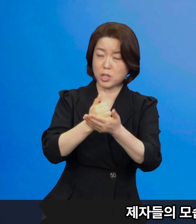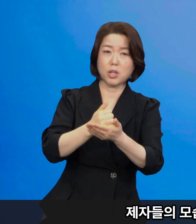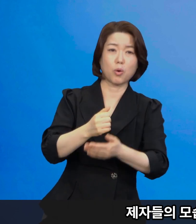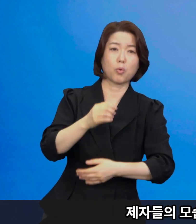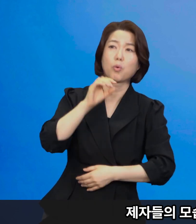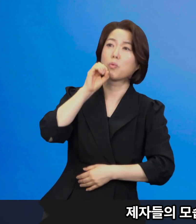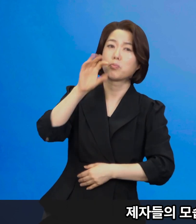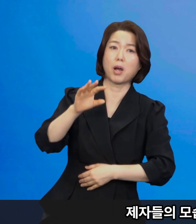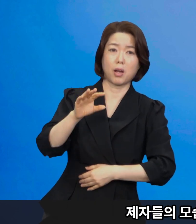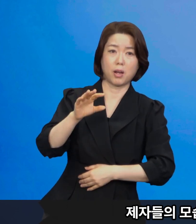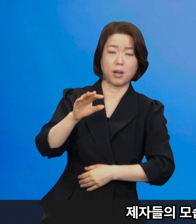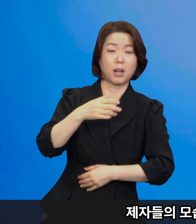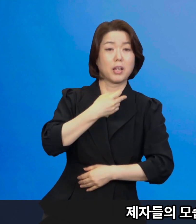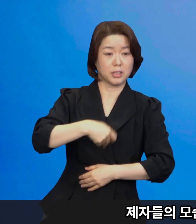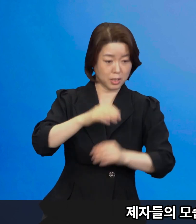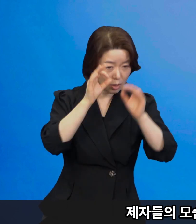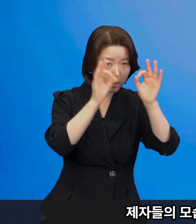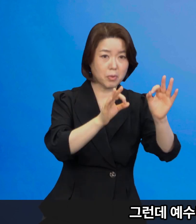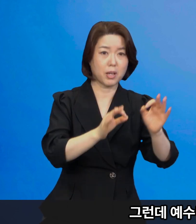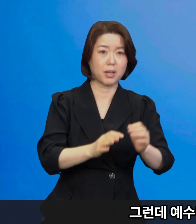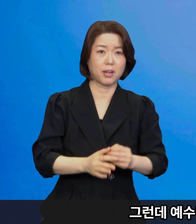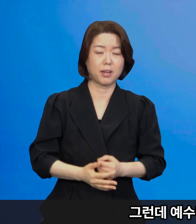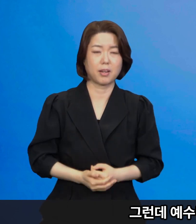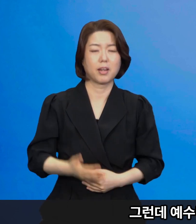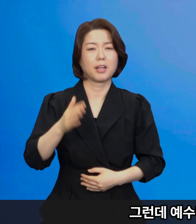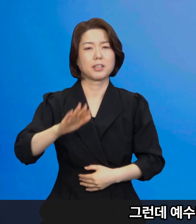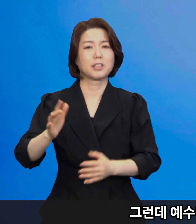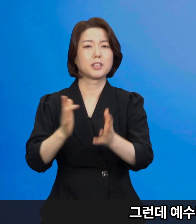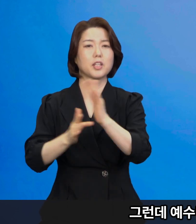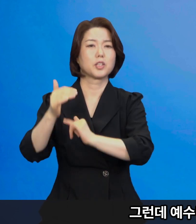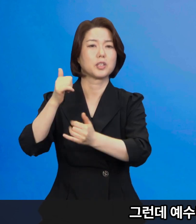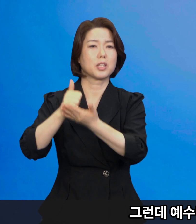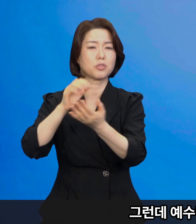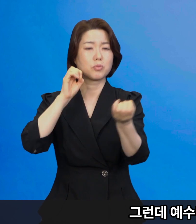제자들의 모습을 볼 수 있습니다. 그런데 예수님